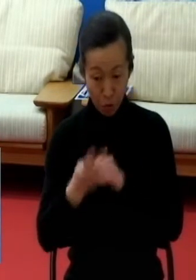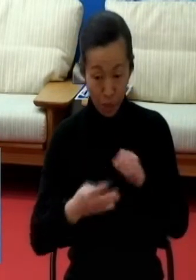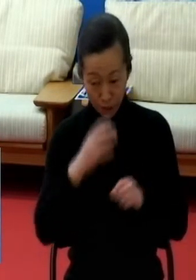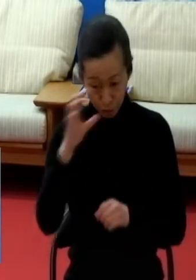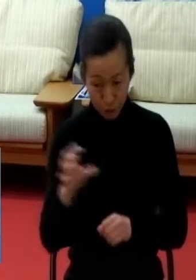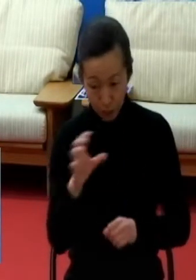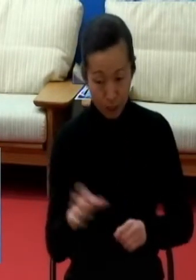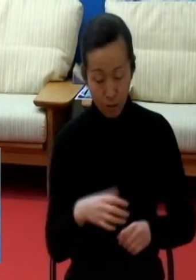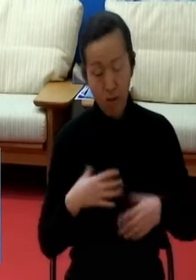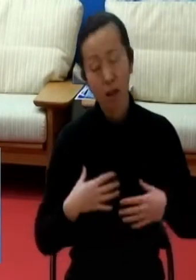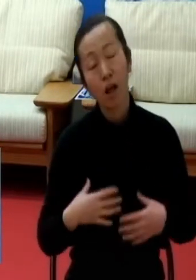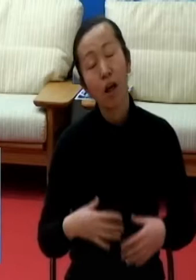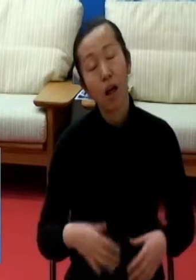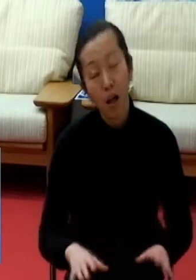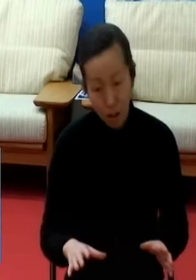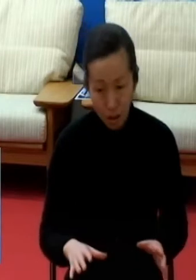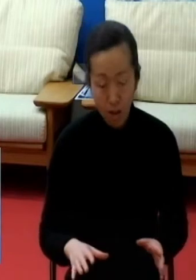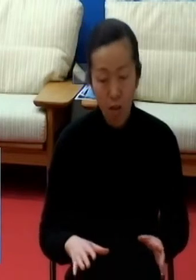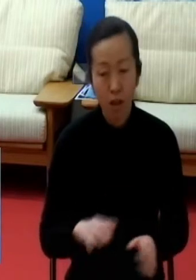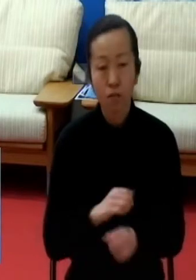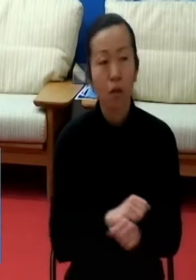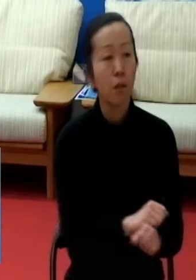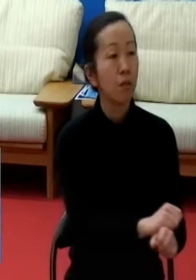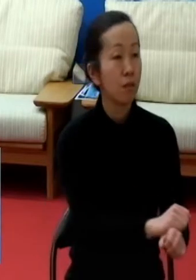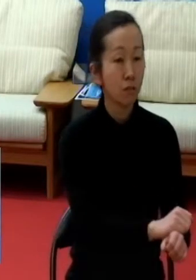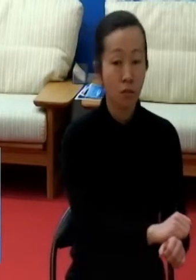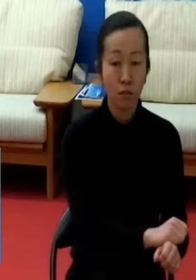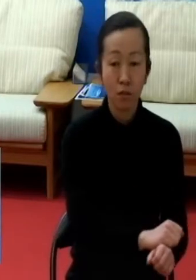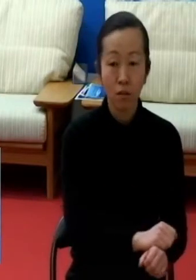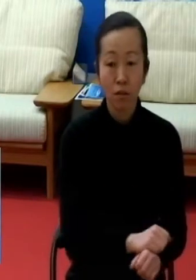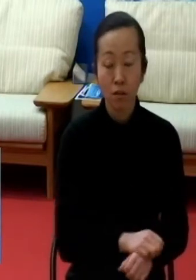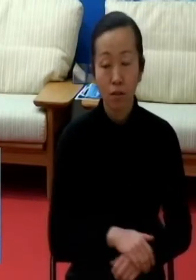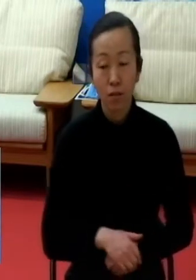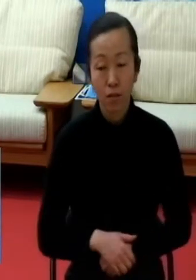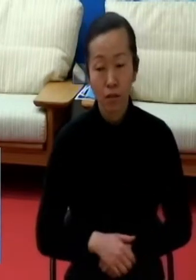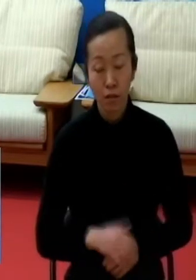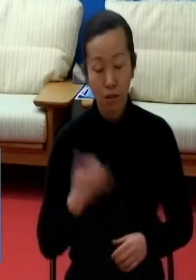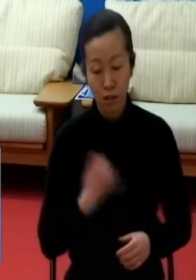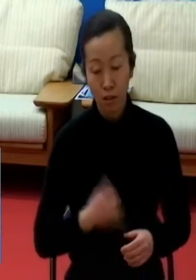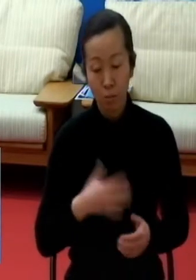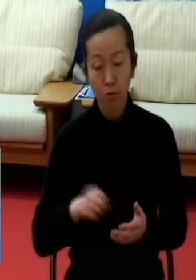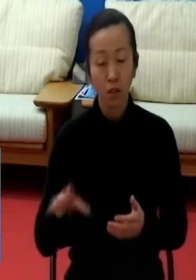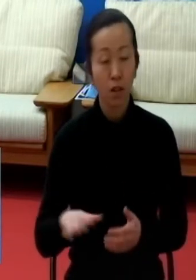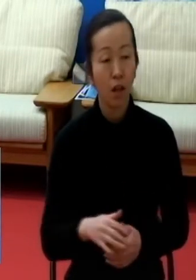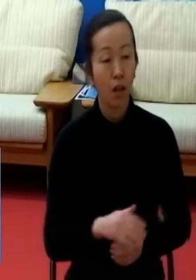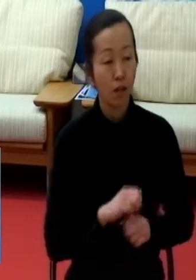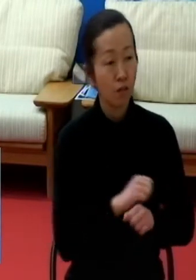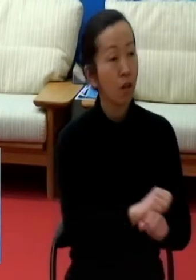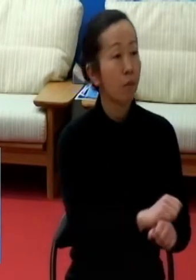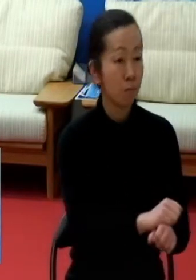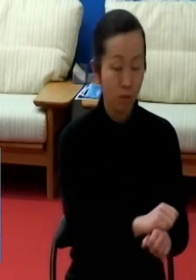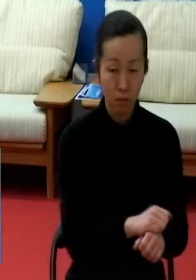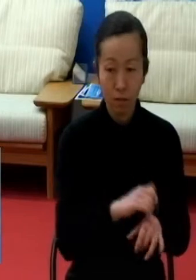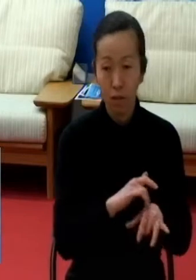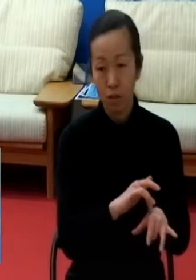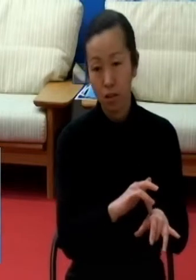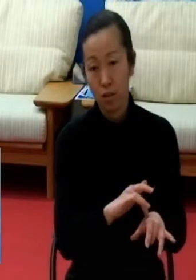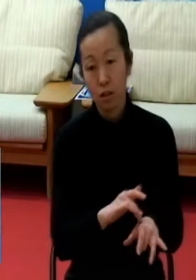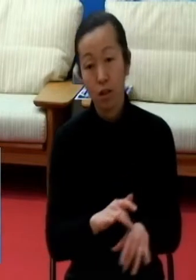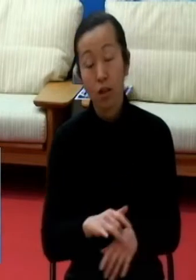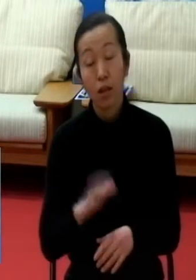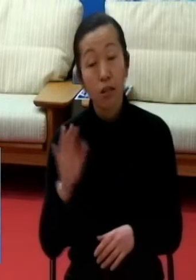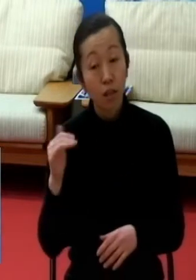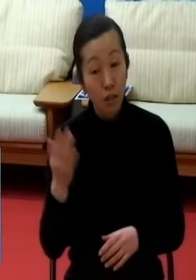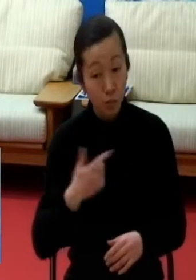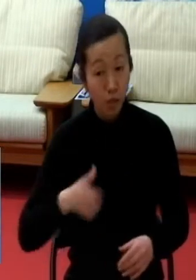返すと、疲れ果てて逮捕されるんです。 그러나 내가 서론, 본론, 결론 인생을 가지고 이 복음으로 믿음에 서 있으면